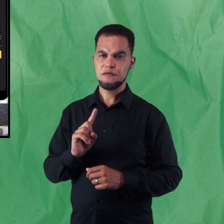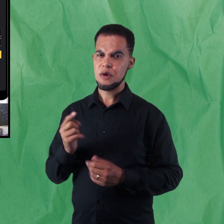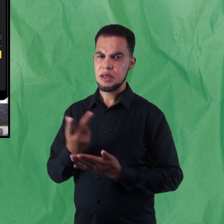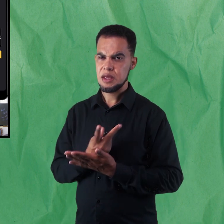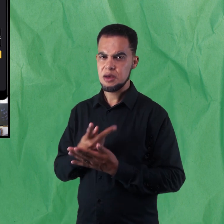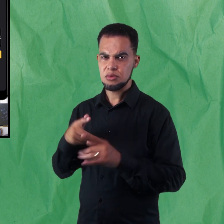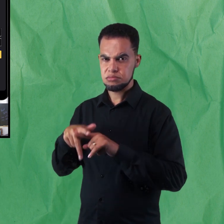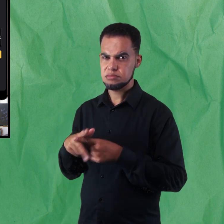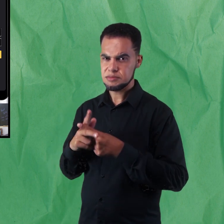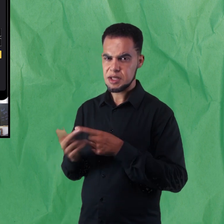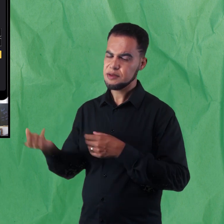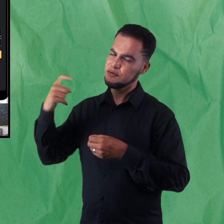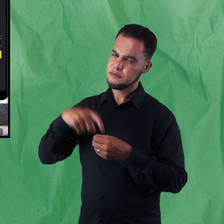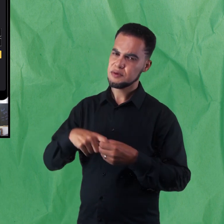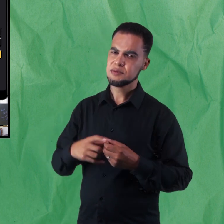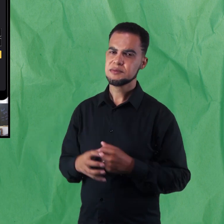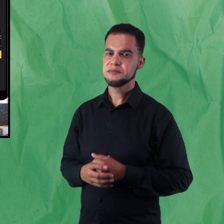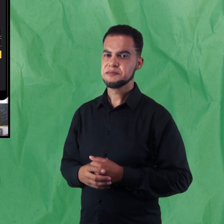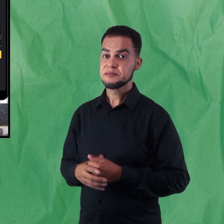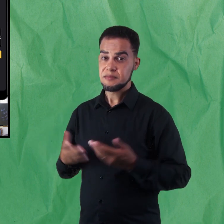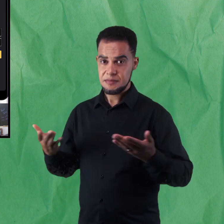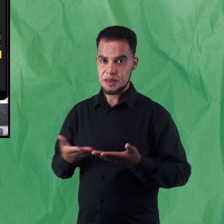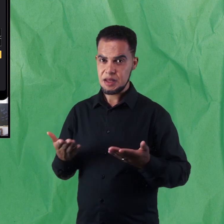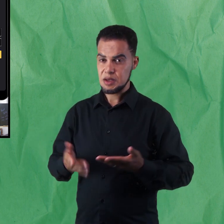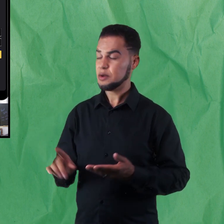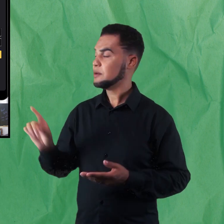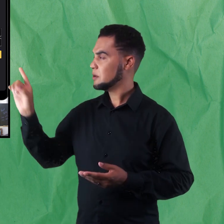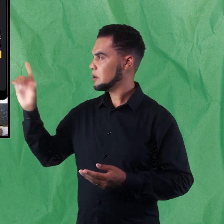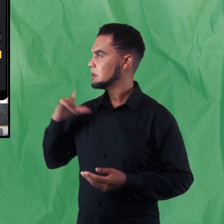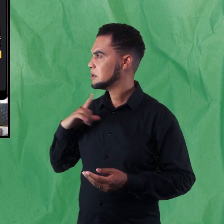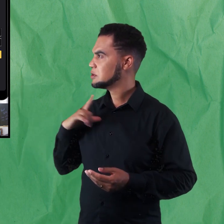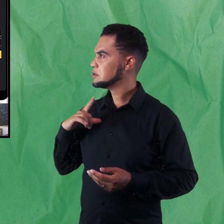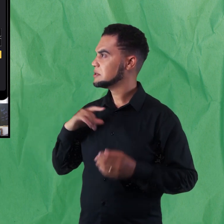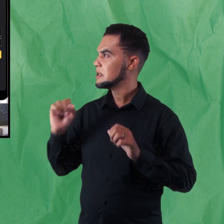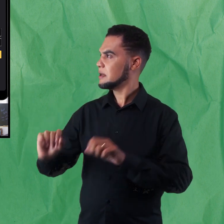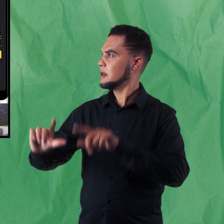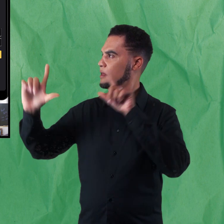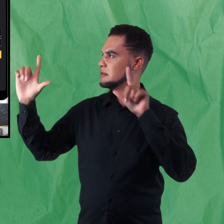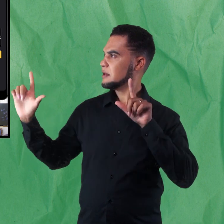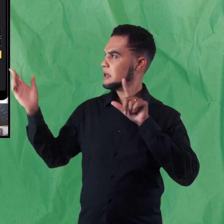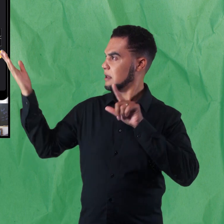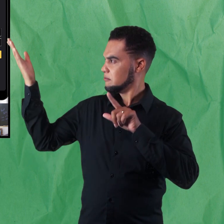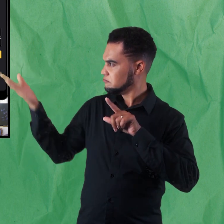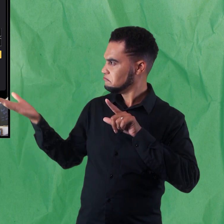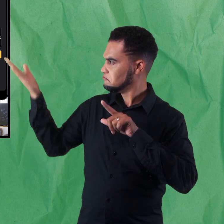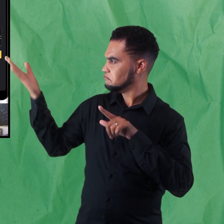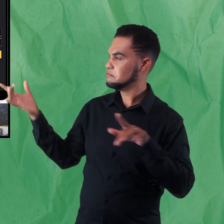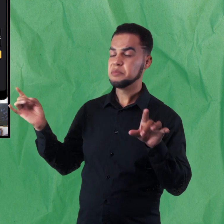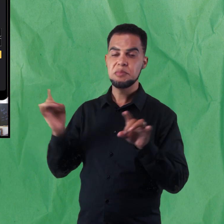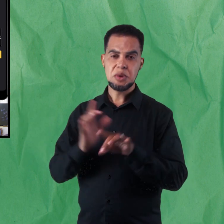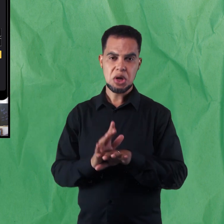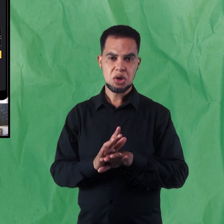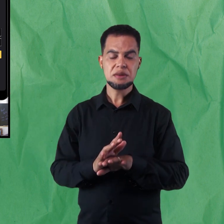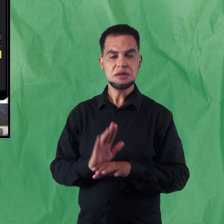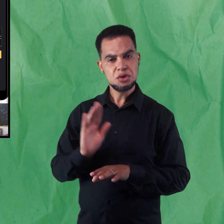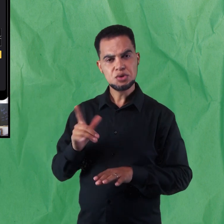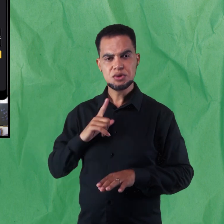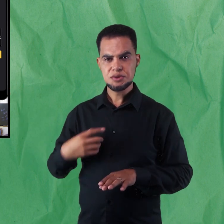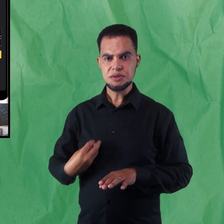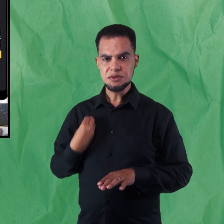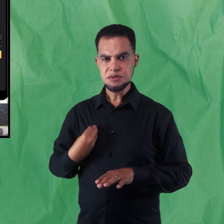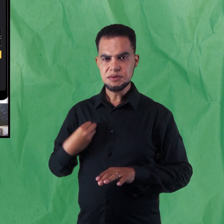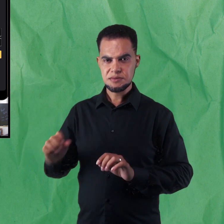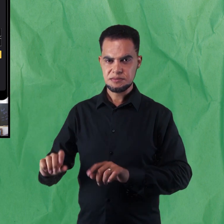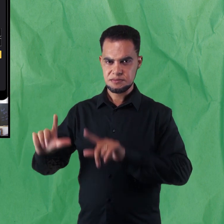usuário. Bom, aqui agora a gente tem, né, a nossa tela de sign-in pronta. Eu já estou com a minha